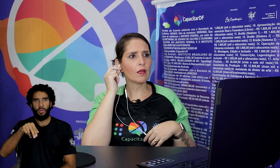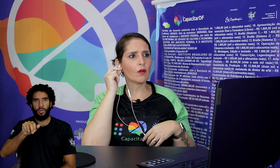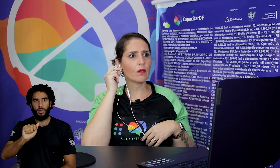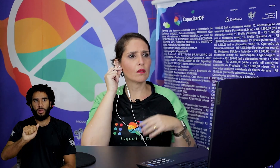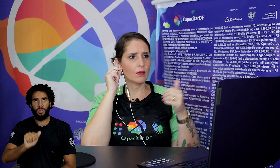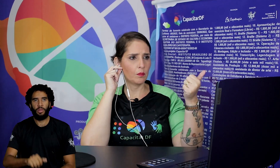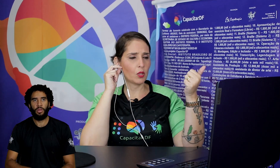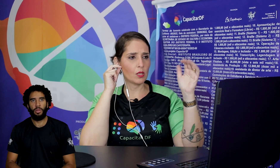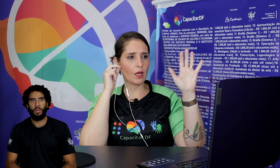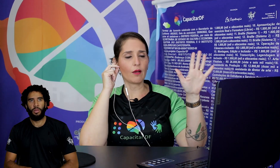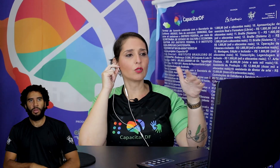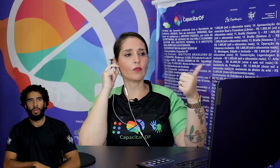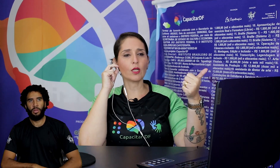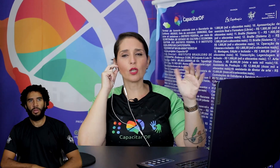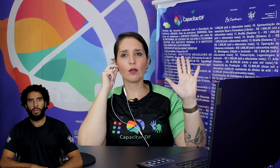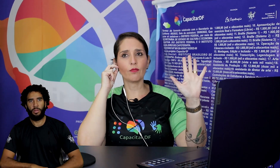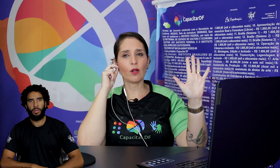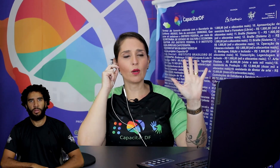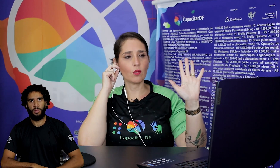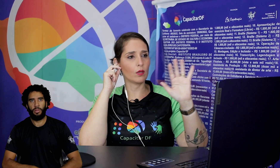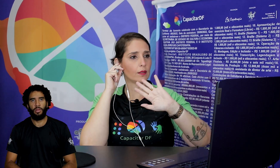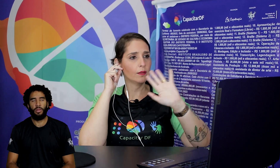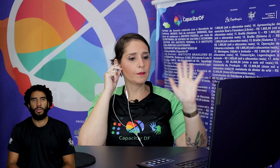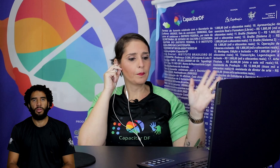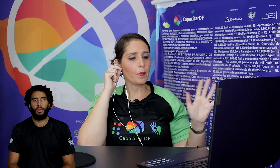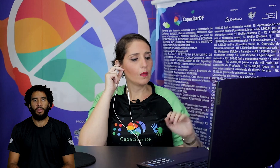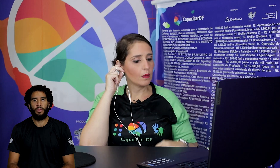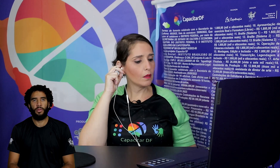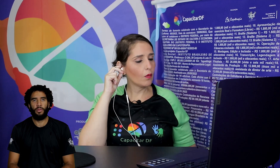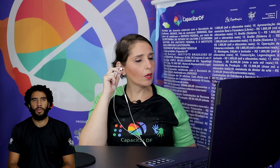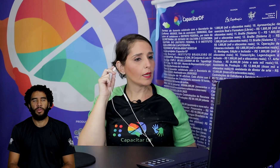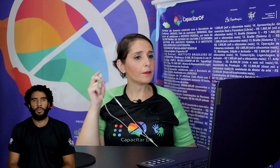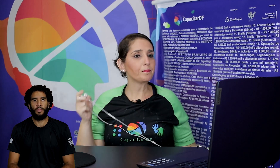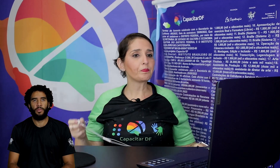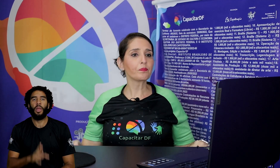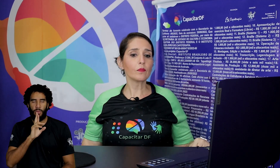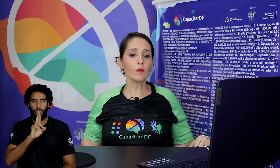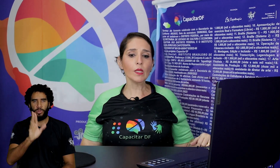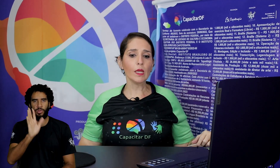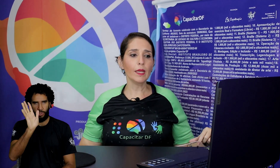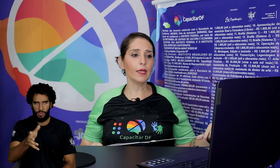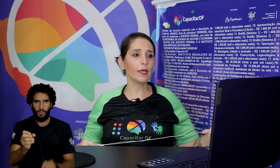Silvana estava... Pode... Ah, Silvana já falou agora. Então, ok.